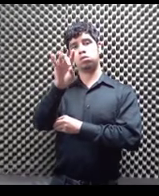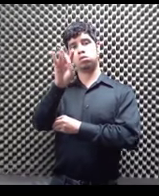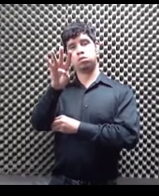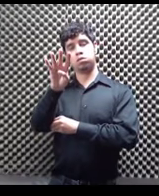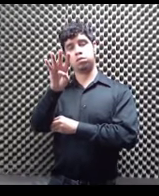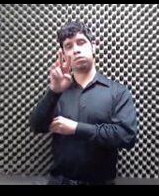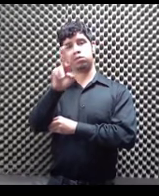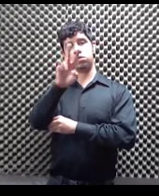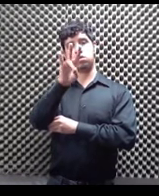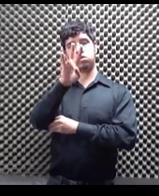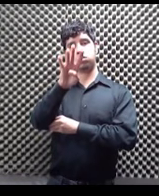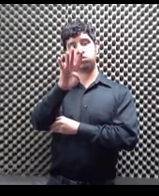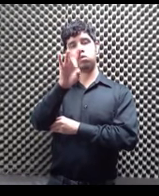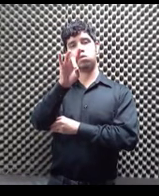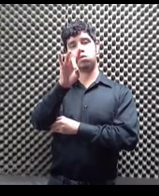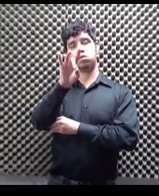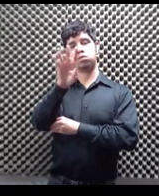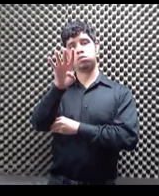274-8484.